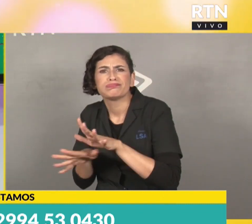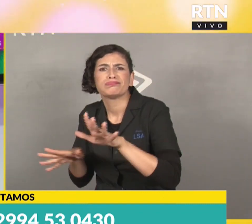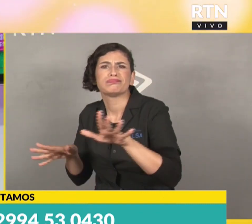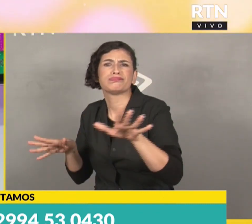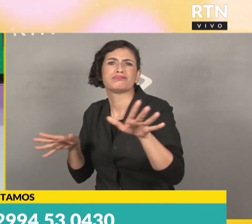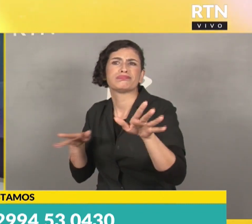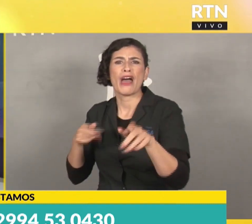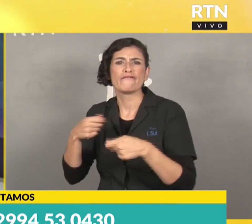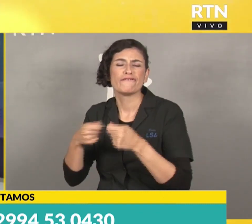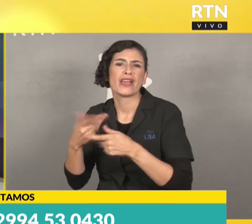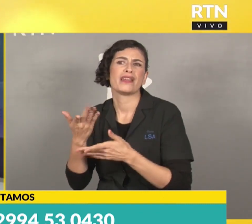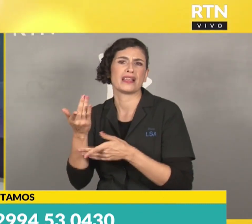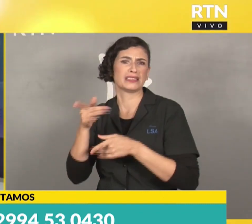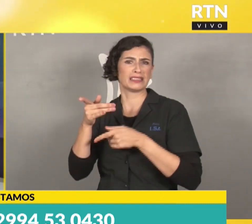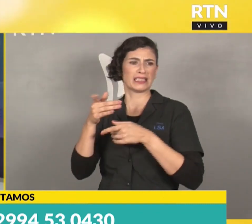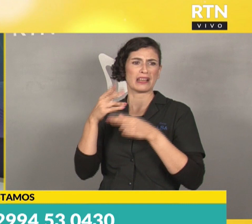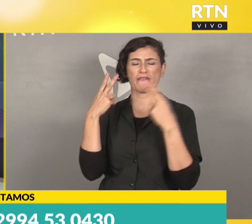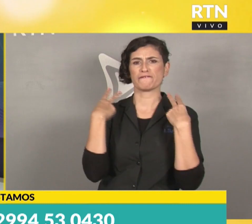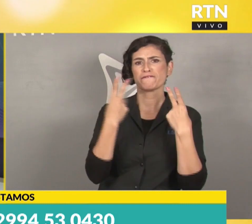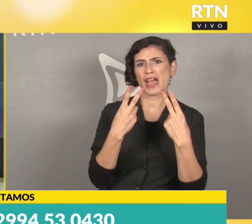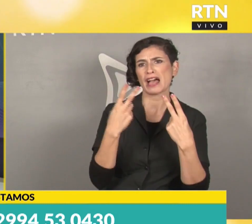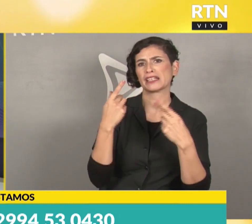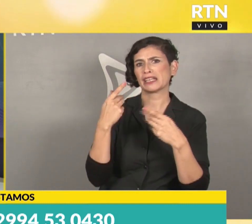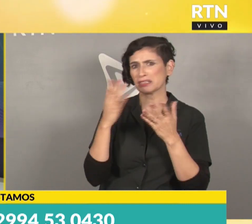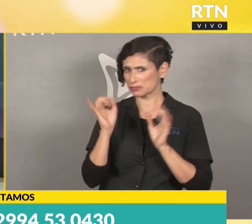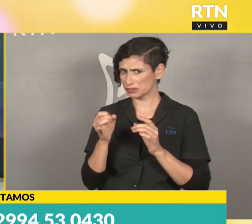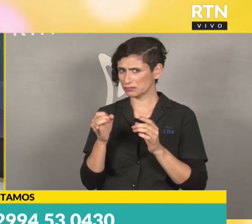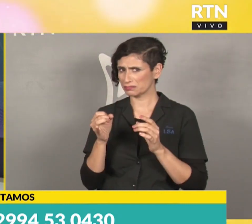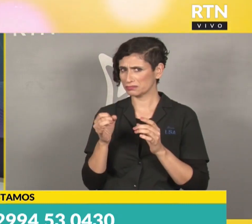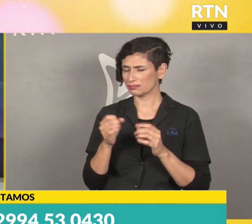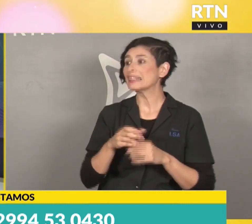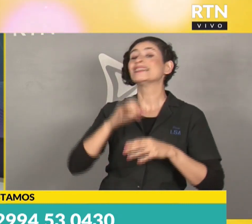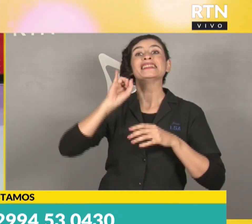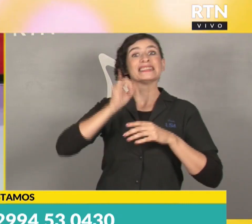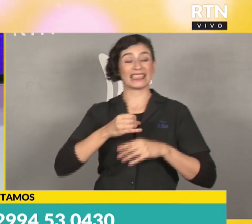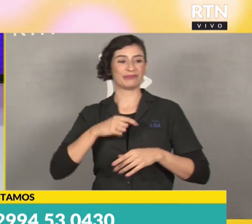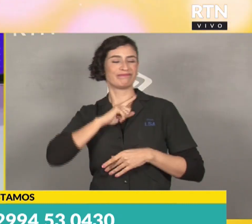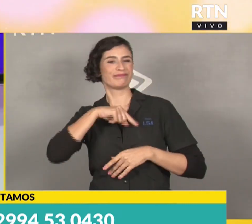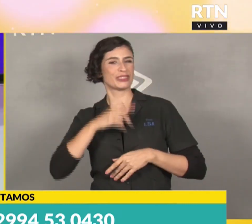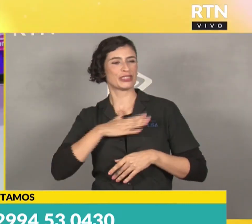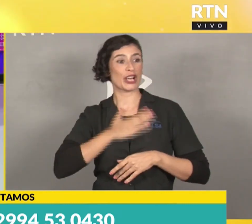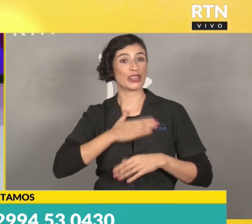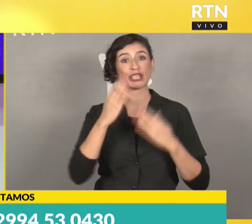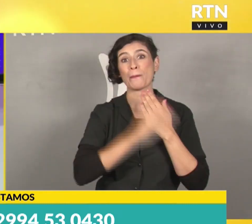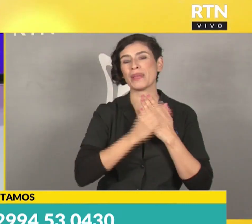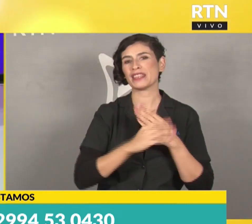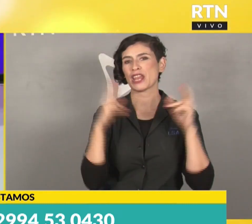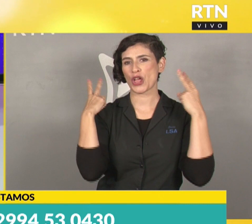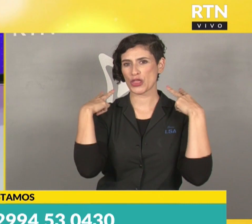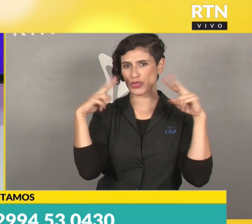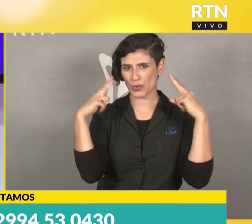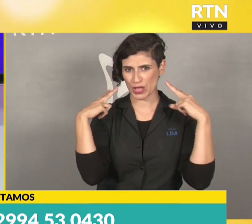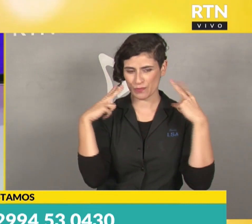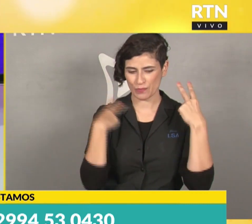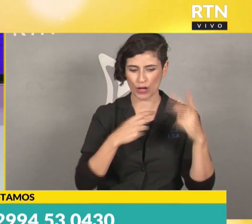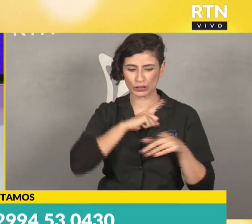financiar estos destinos inteligentes, ¿verdad? Sí, hace realmente estamos muy contentos desde el Ministerio, Ministerio de Turismo, porque hemos trabajado